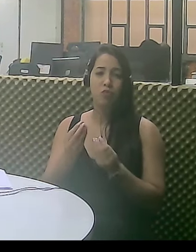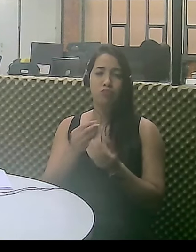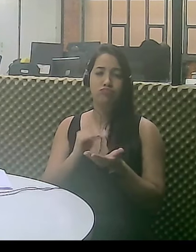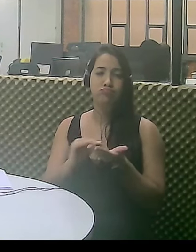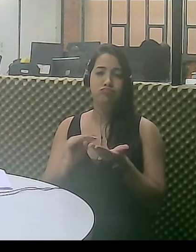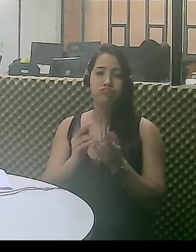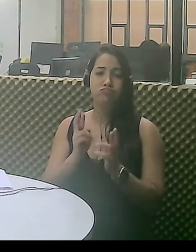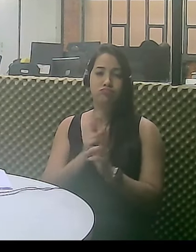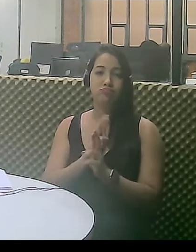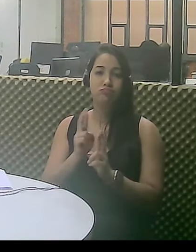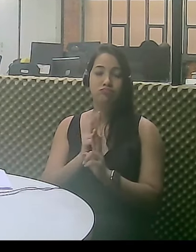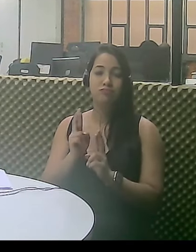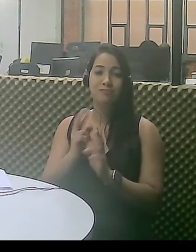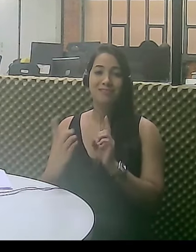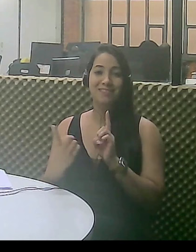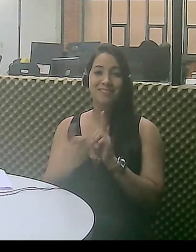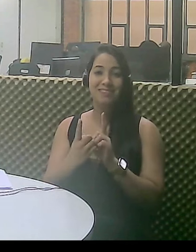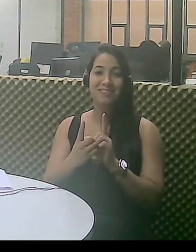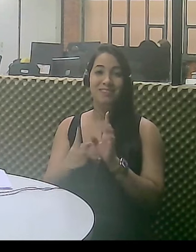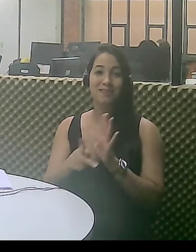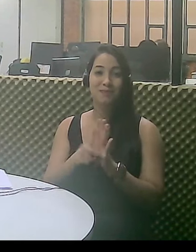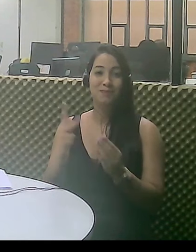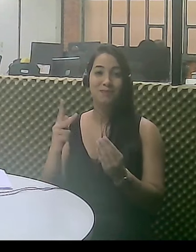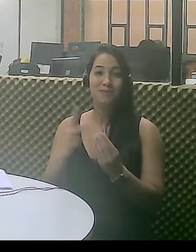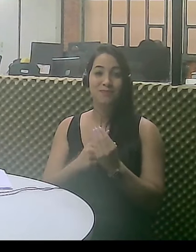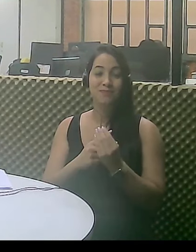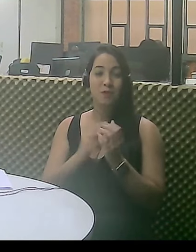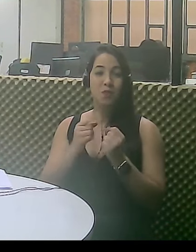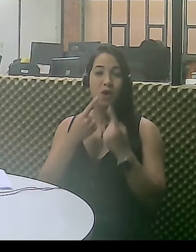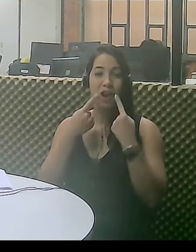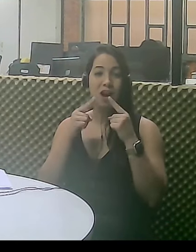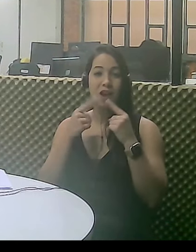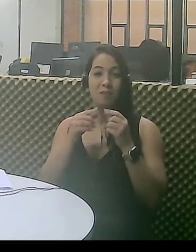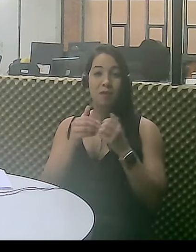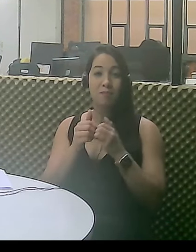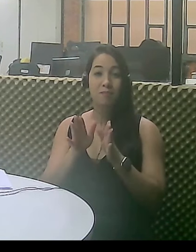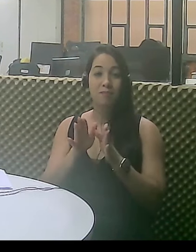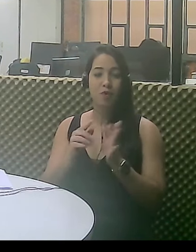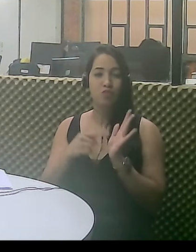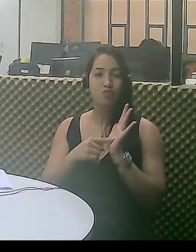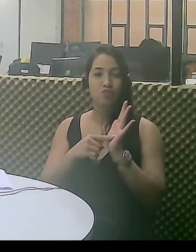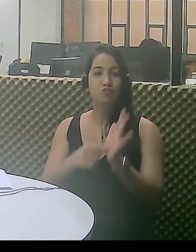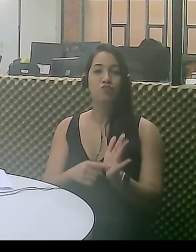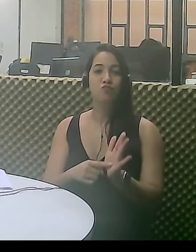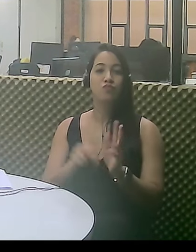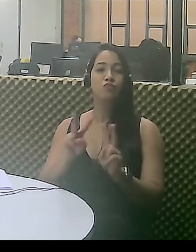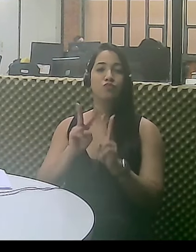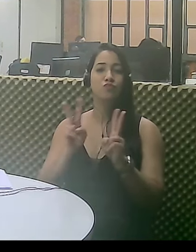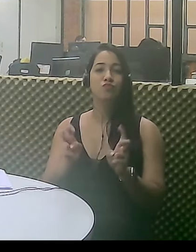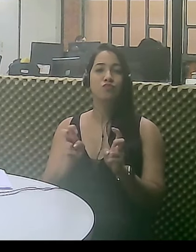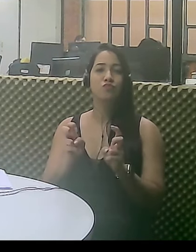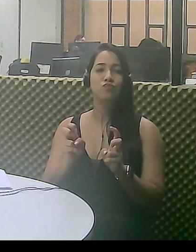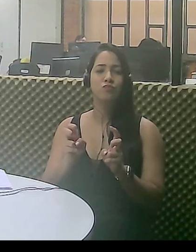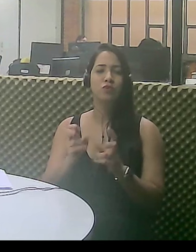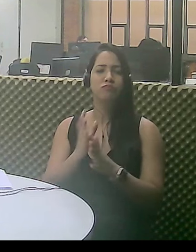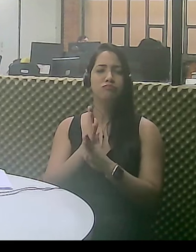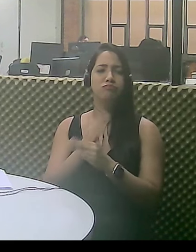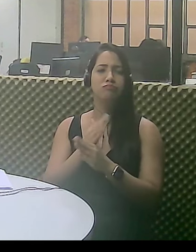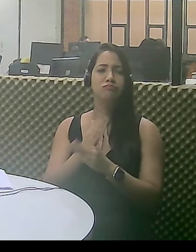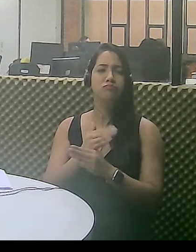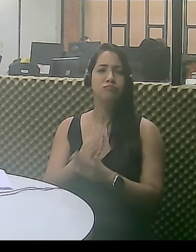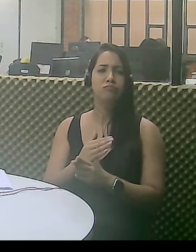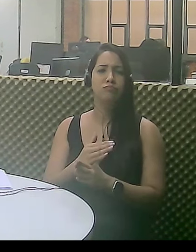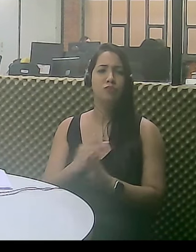de consumo, os atendentes do Procon Móvel podem abrir reclamações e denúncias referentes a condutas